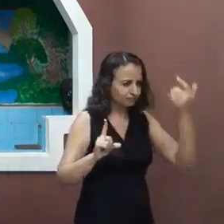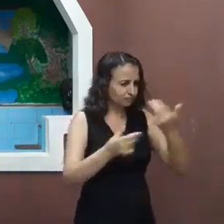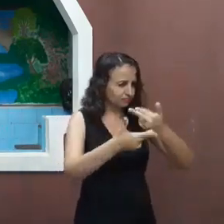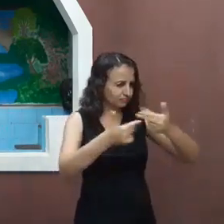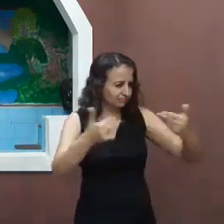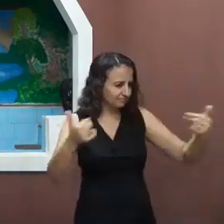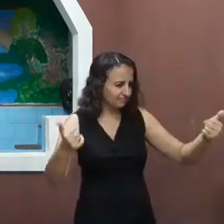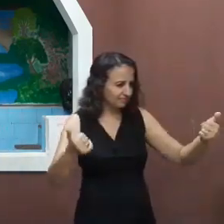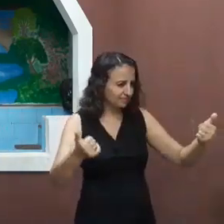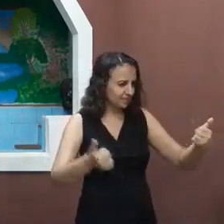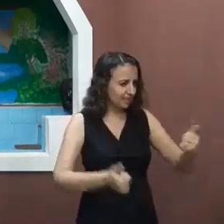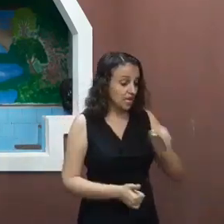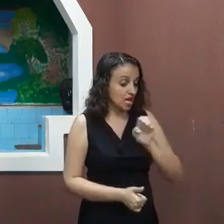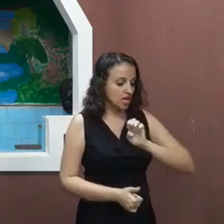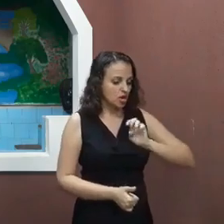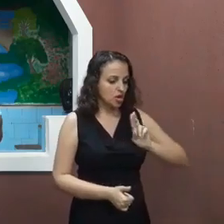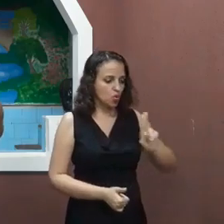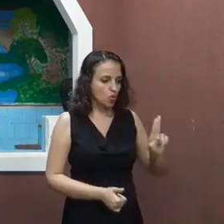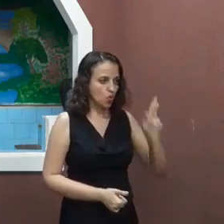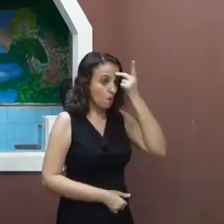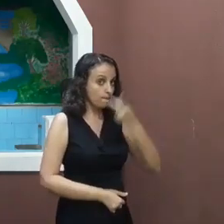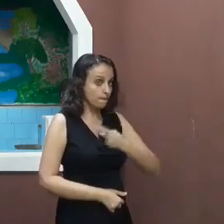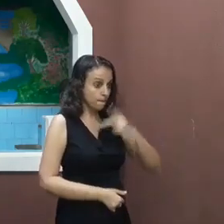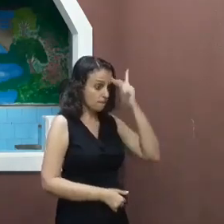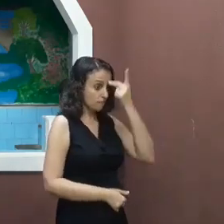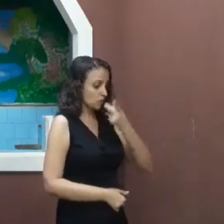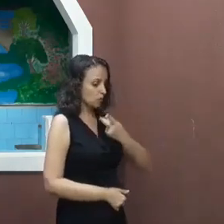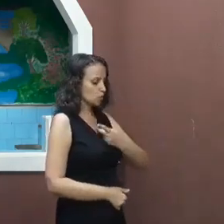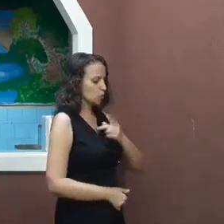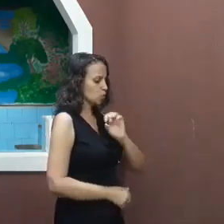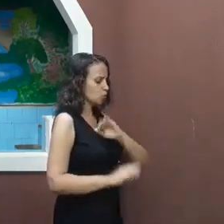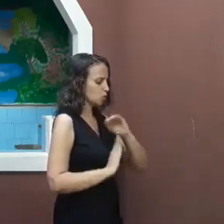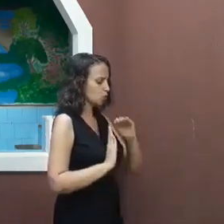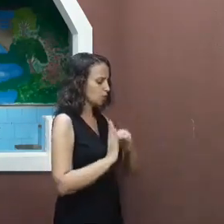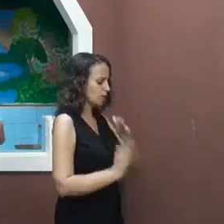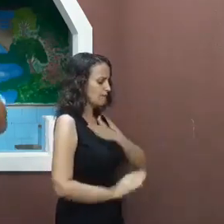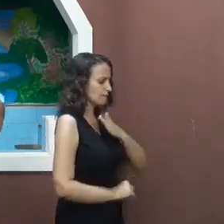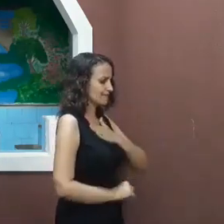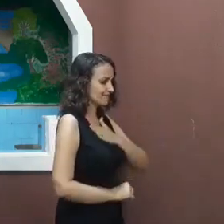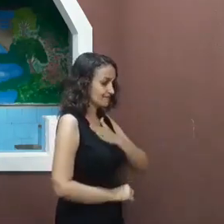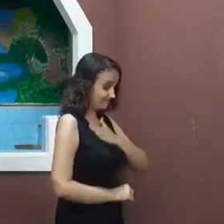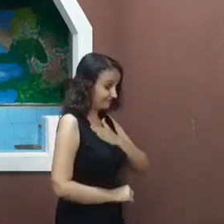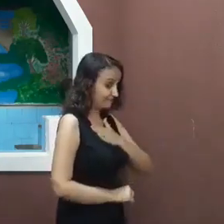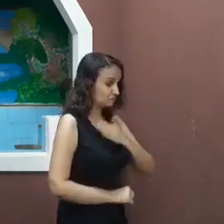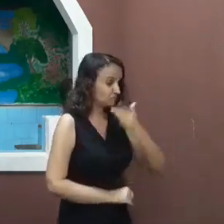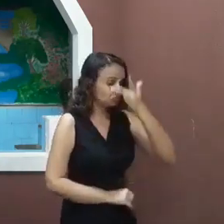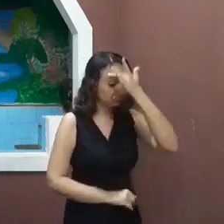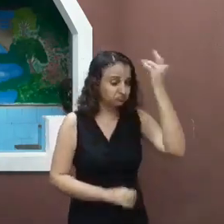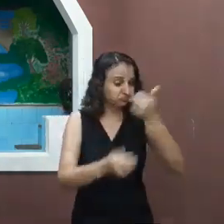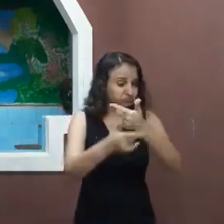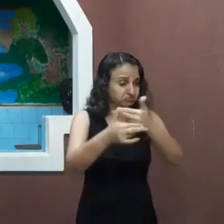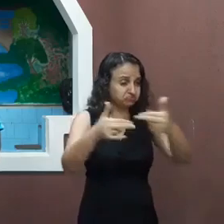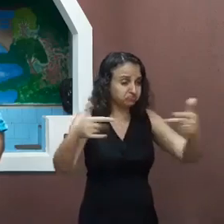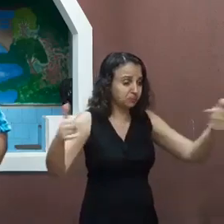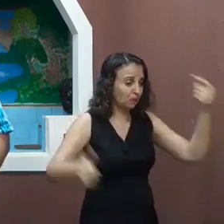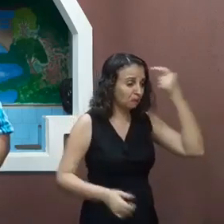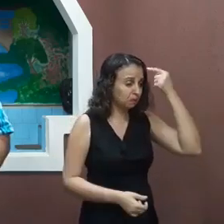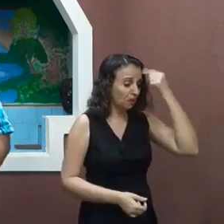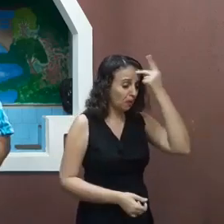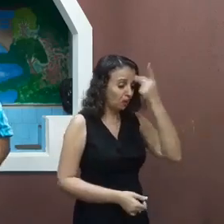muito egoísta. As pessoas têm tornado-se muito